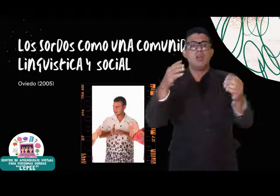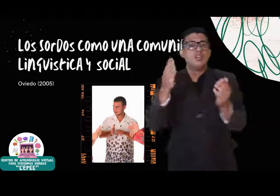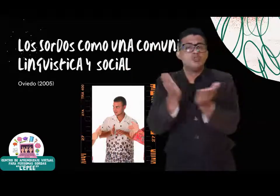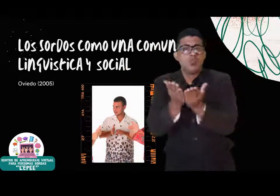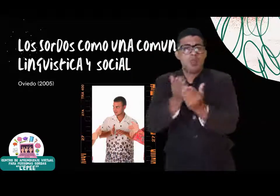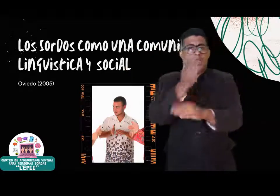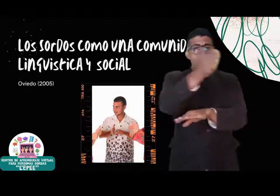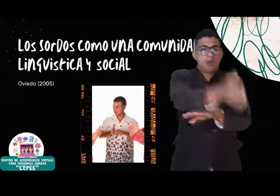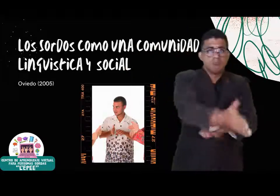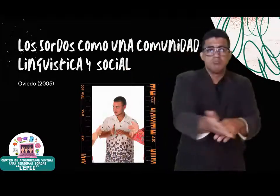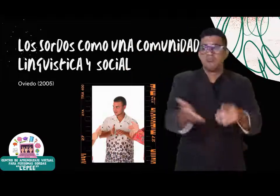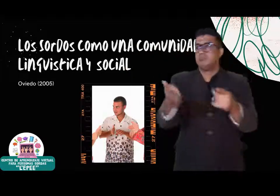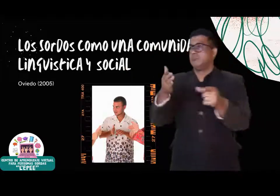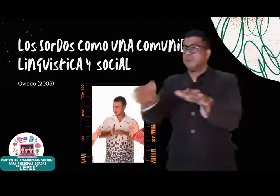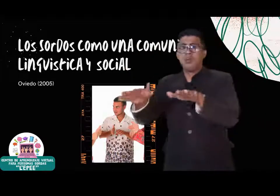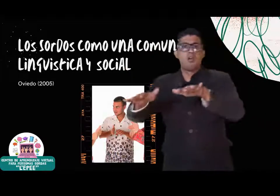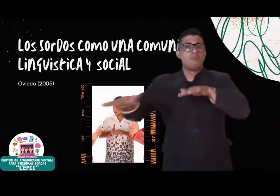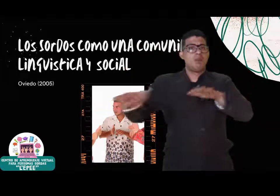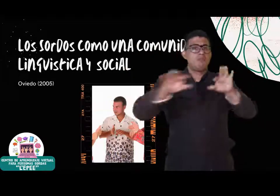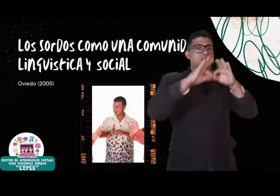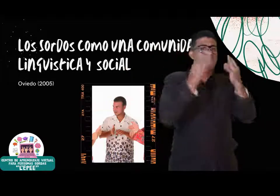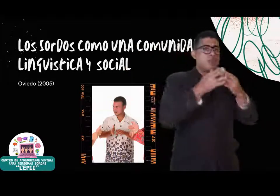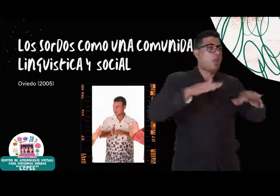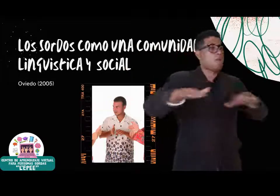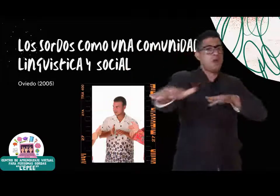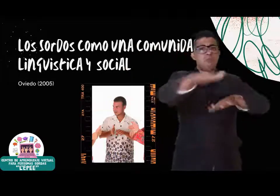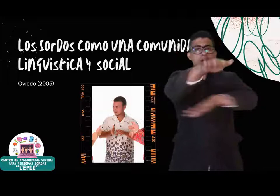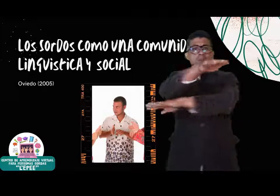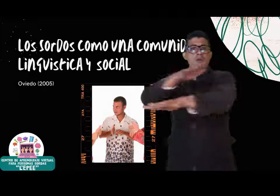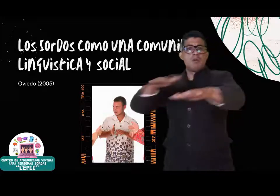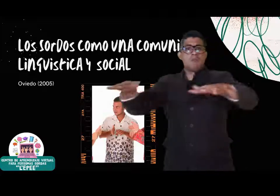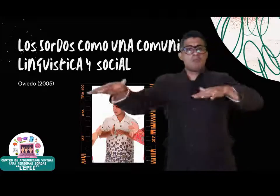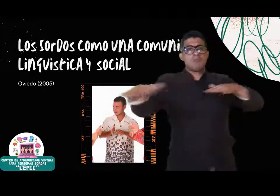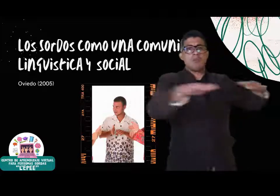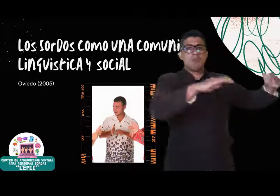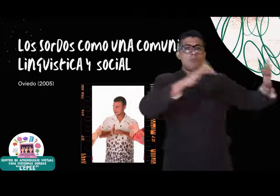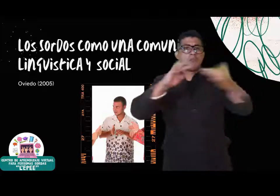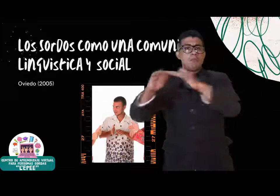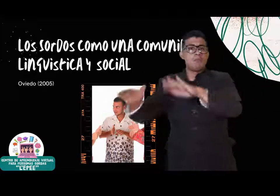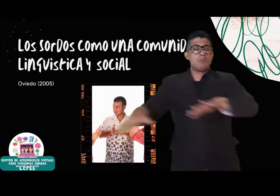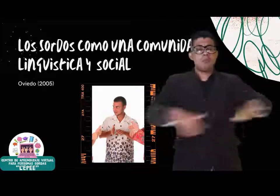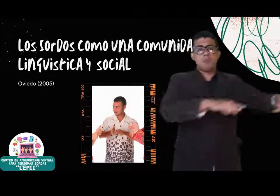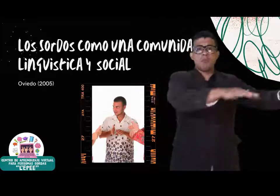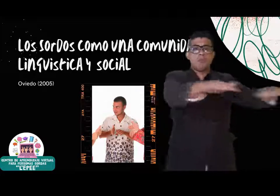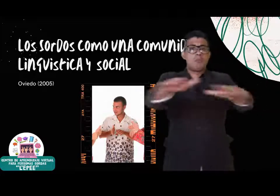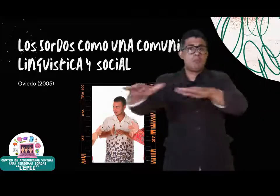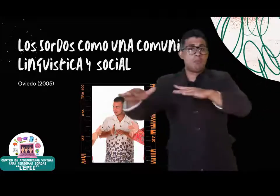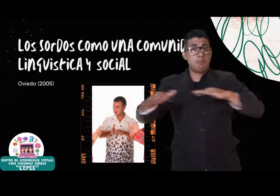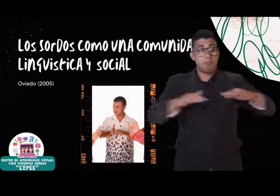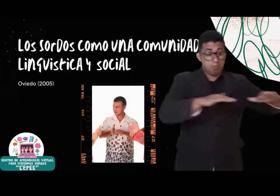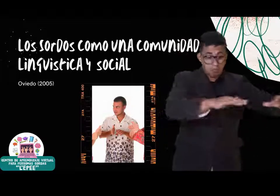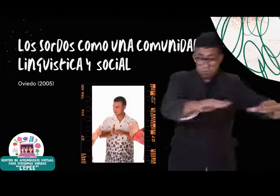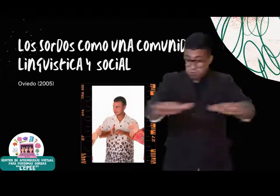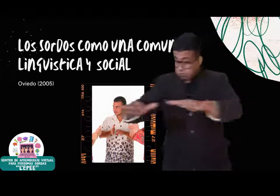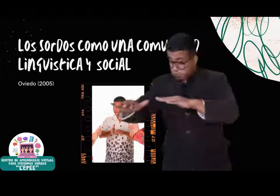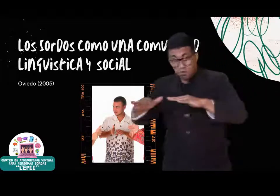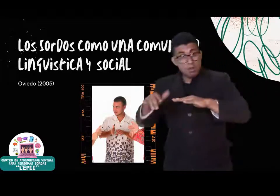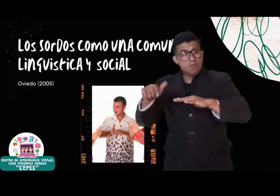contextos en los que las personas sordas participen, ¿no? Como por ejemplo un contexto familiar. Todos esos